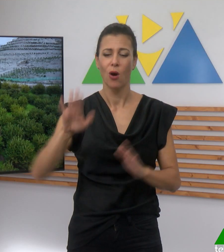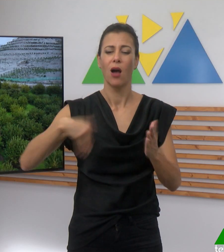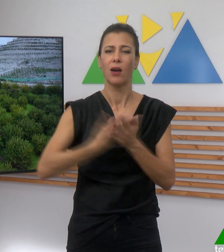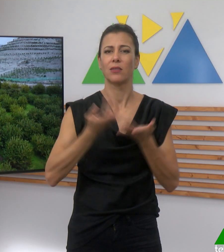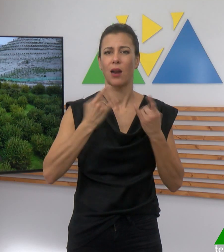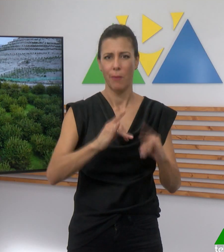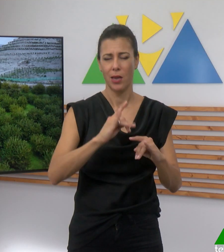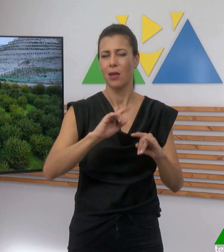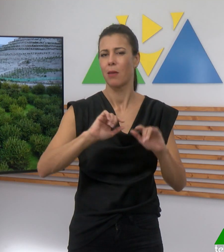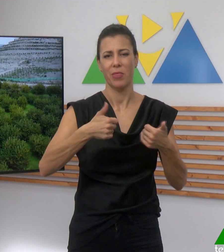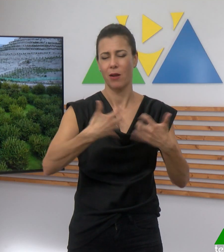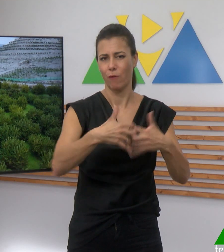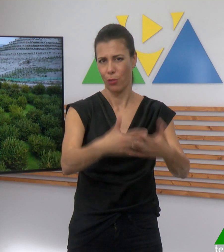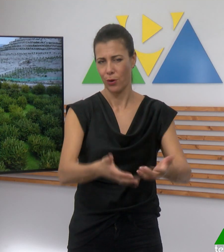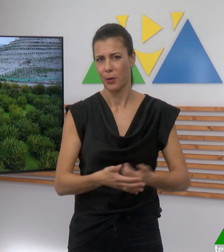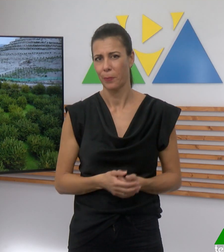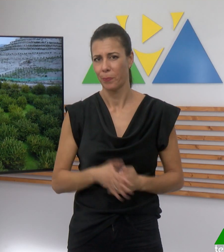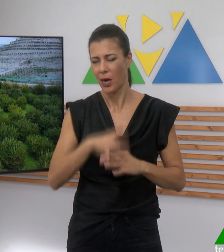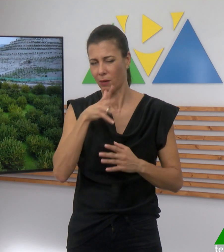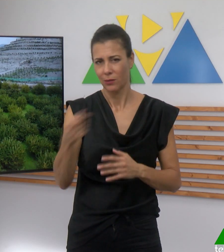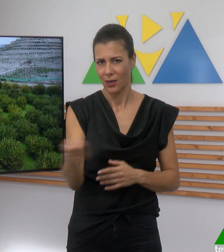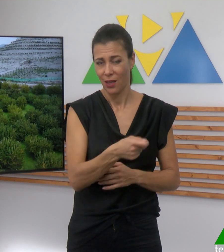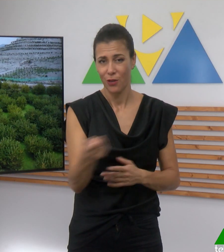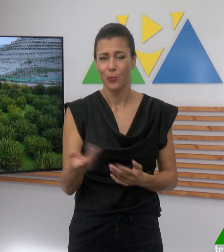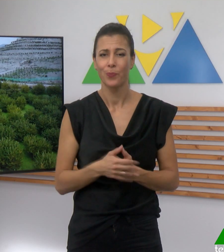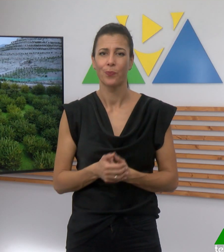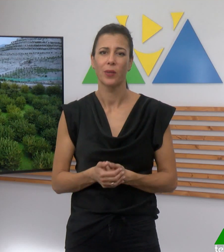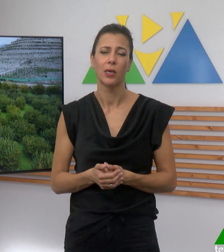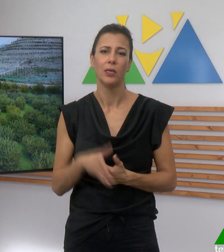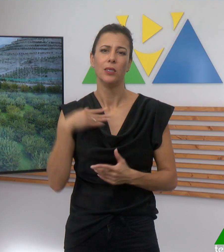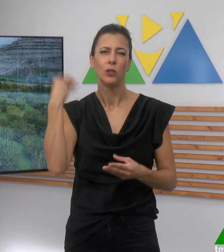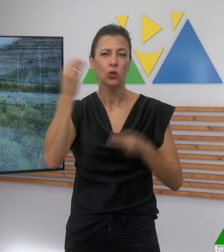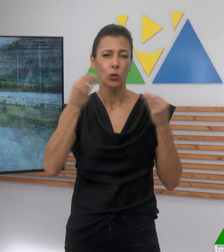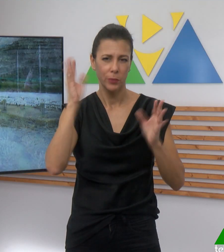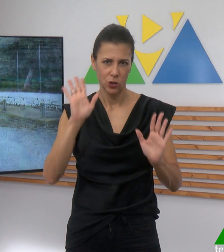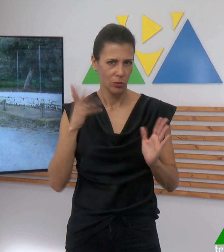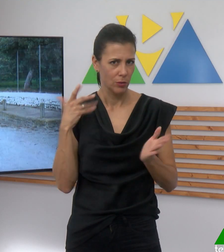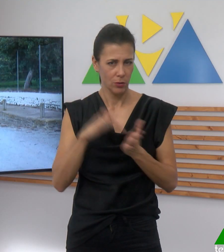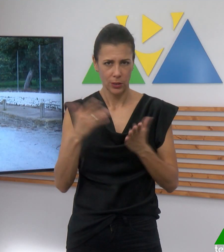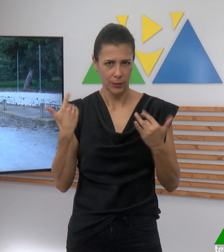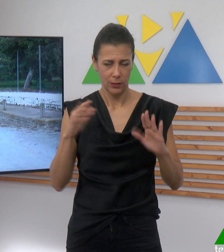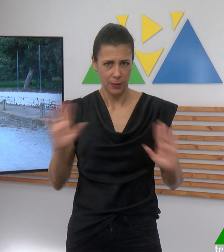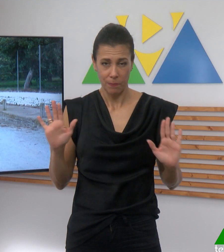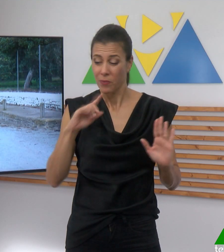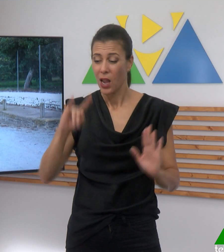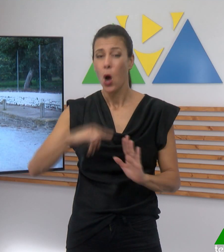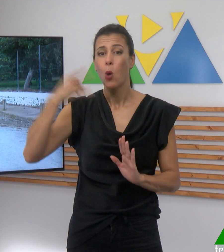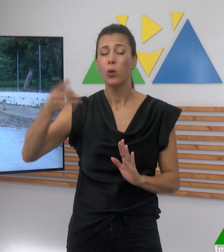en regadío yo creo que yo creo que Hemos llegado Es verdad que el puente tablas como hemos querido